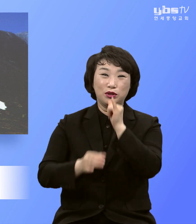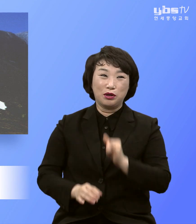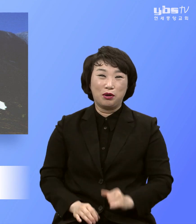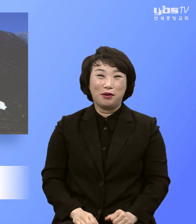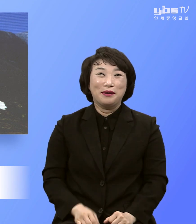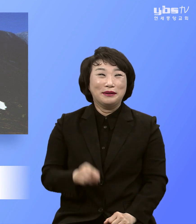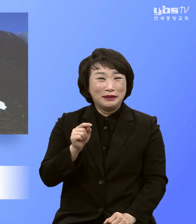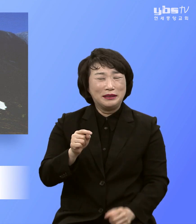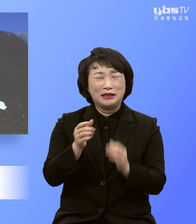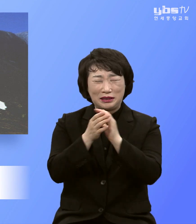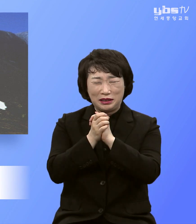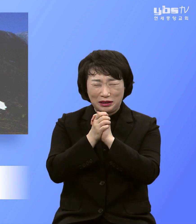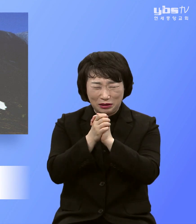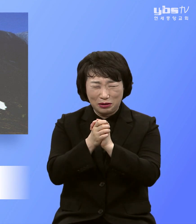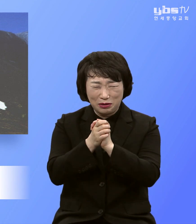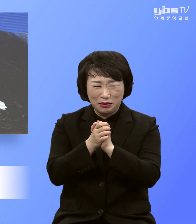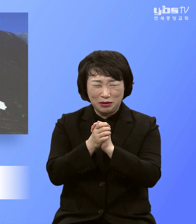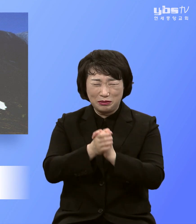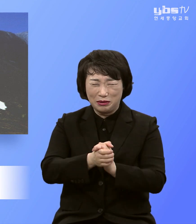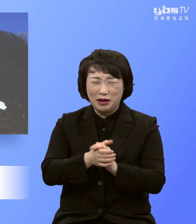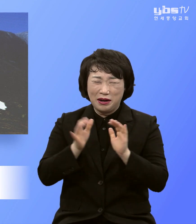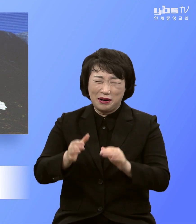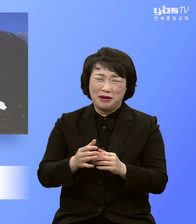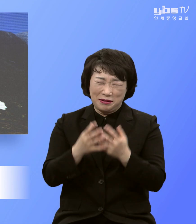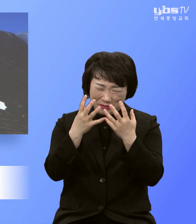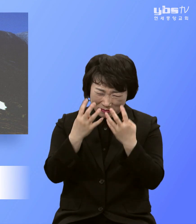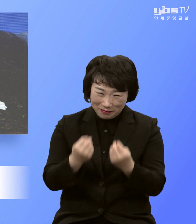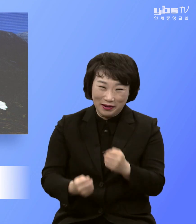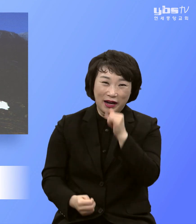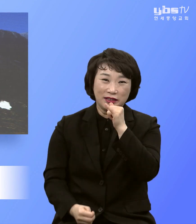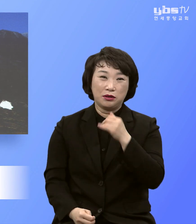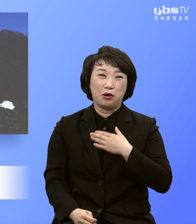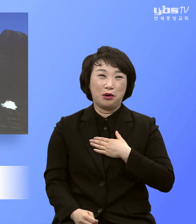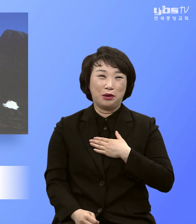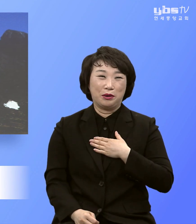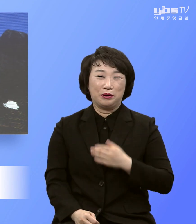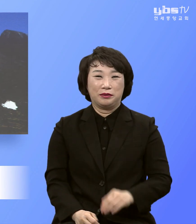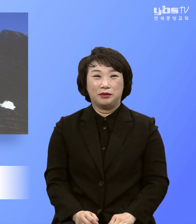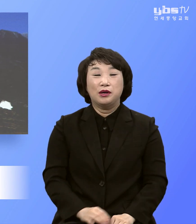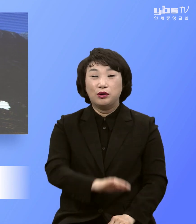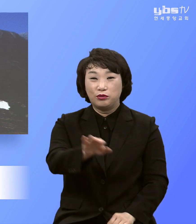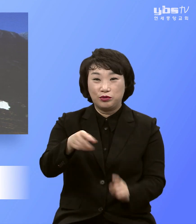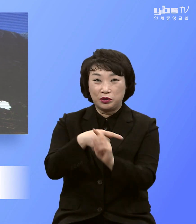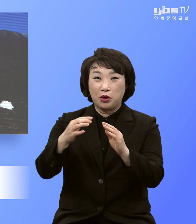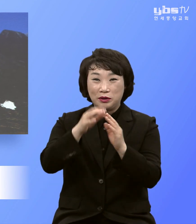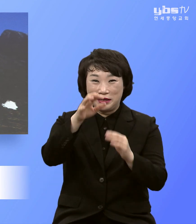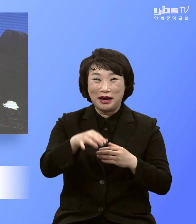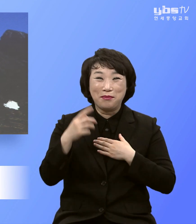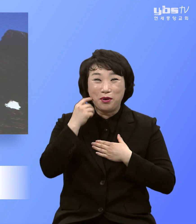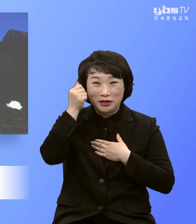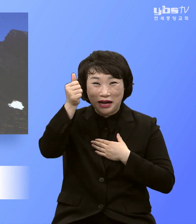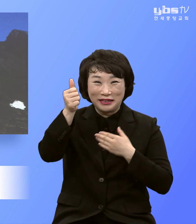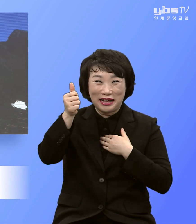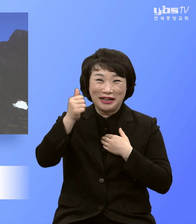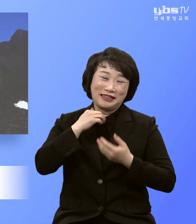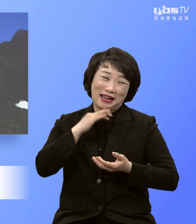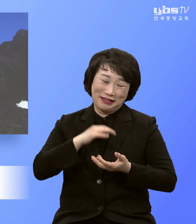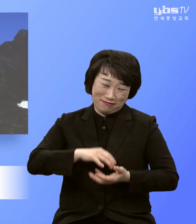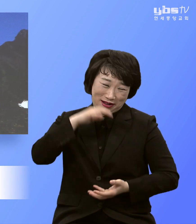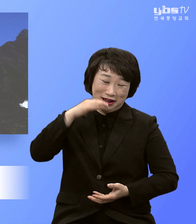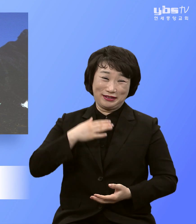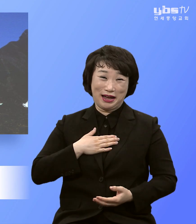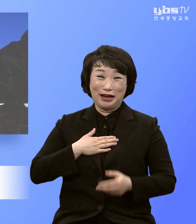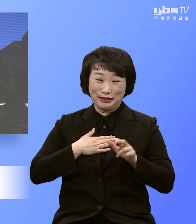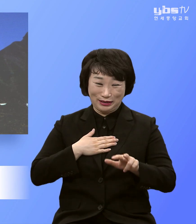그런 기도를 철저하게 했잖아요. 예, 우리 교회 담임 목사 이렇게 나이